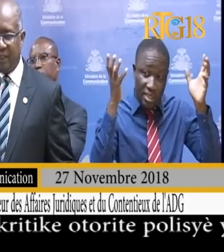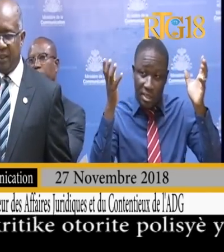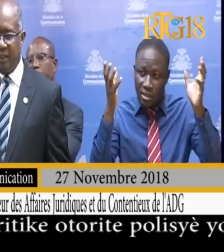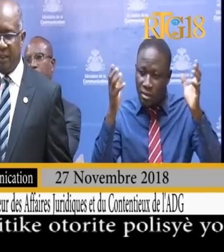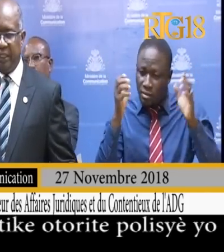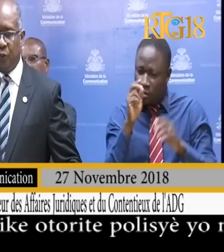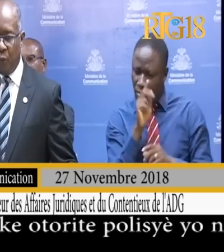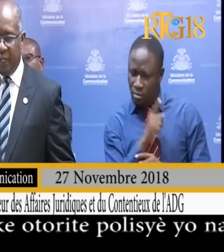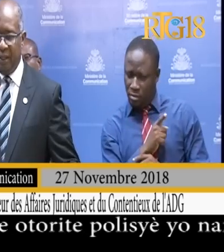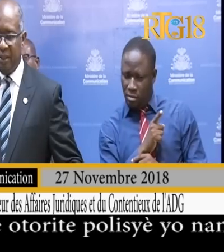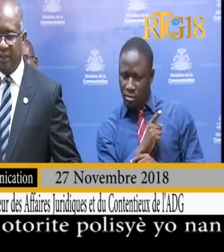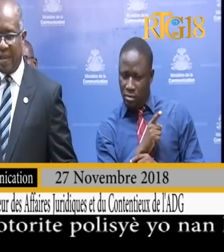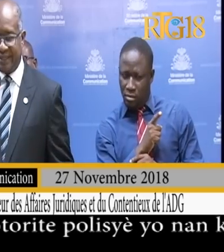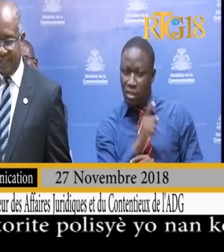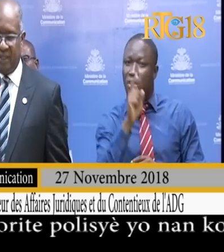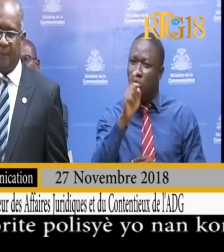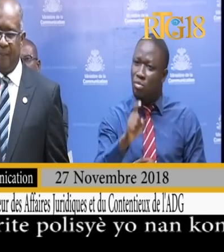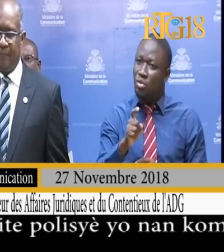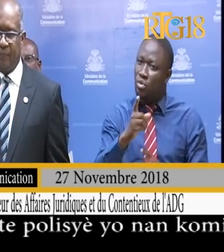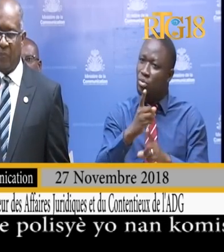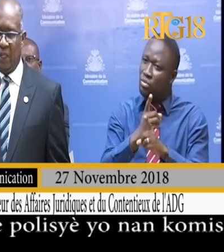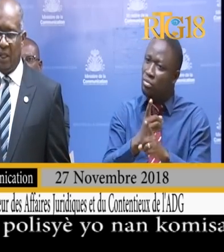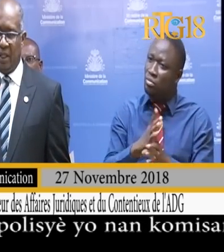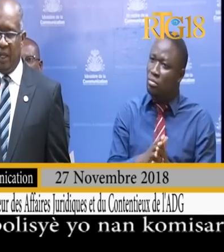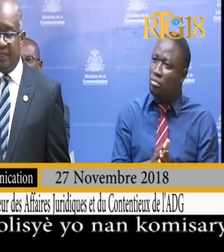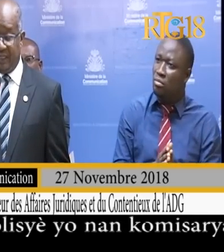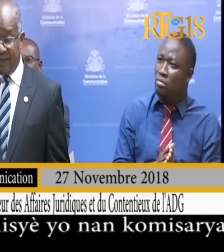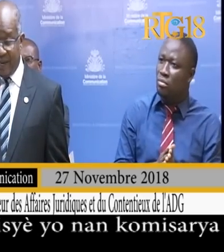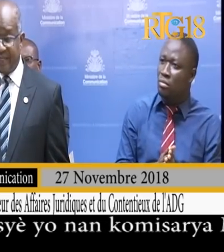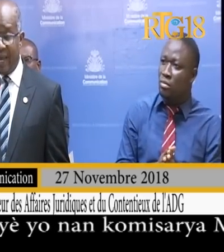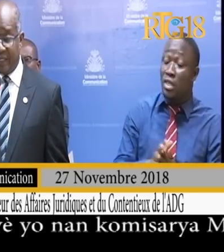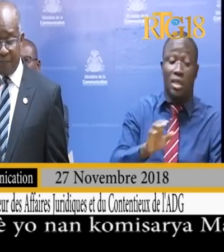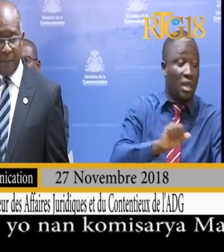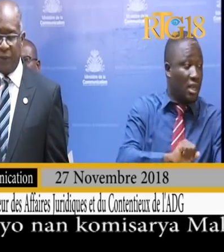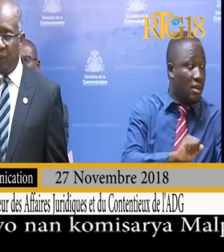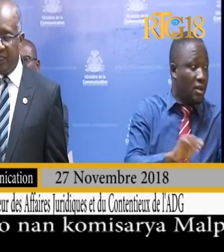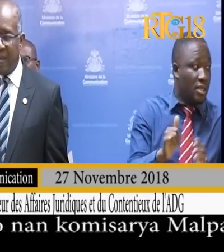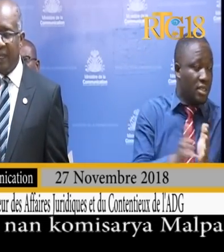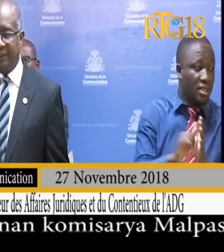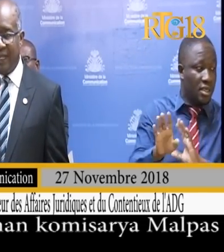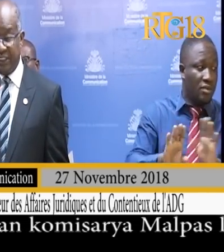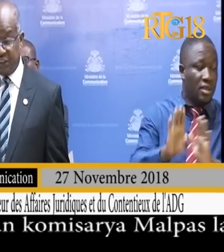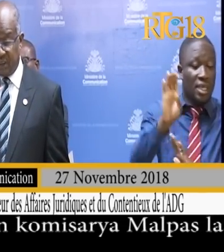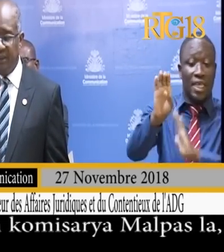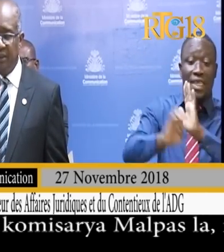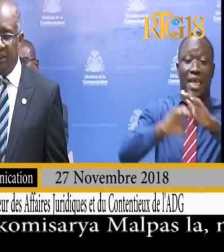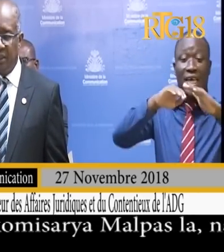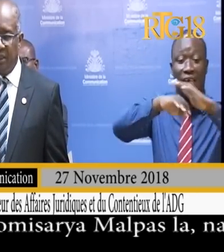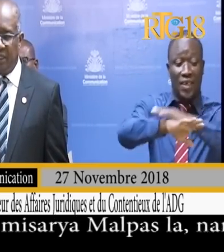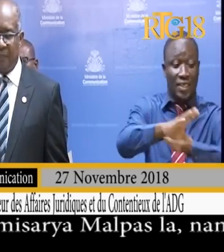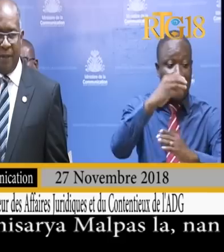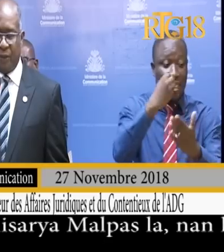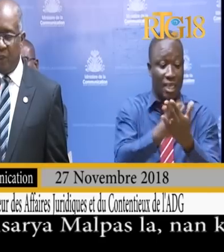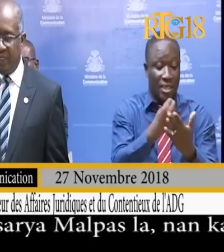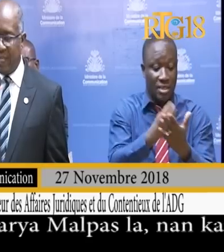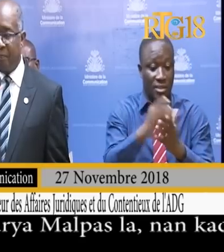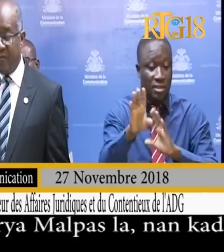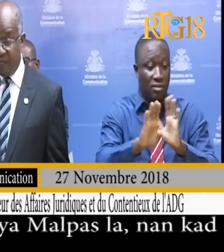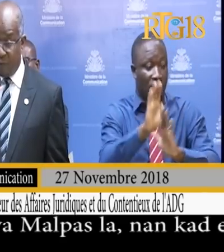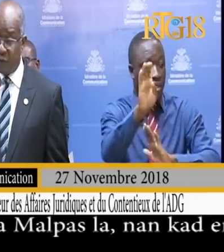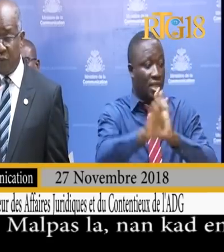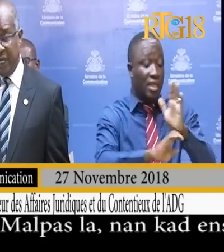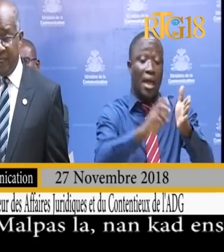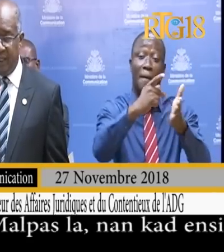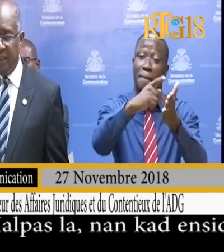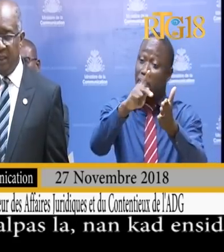suspects qui doivent taxer. Et ce travail qui permet que l'Etat rentre l'agent, qui permet que l'Etat